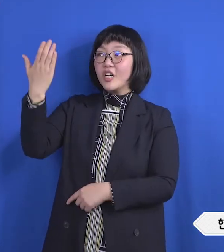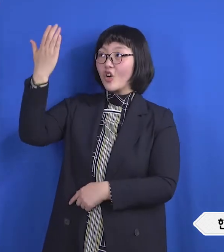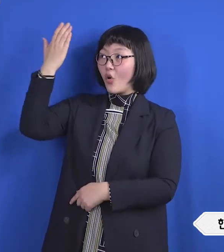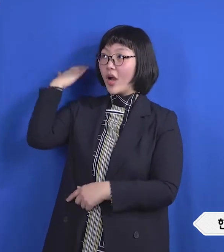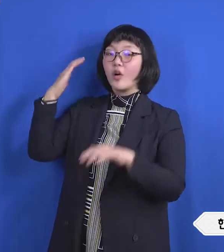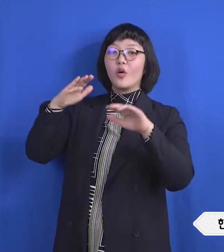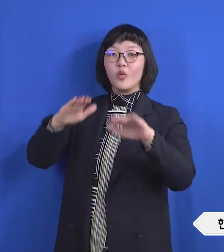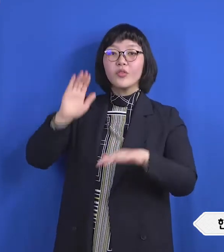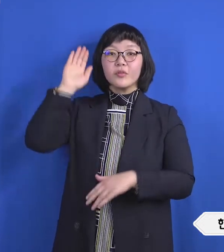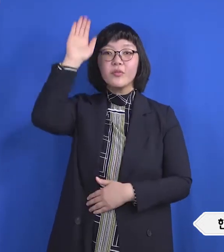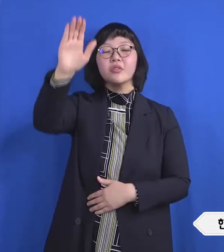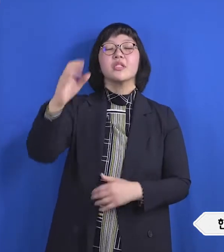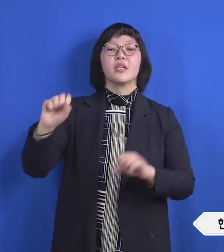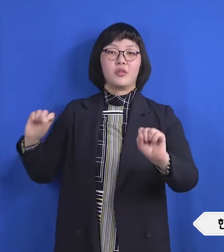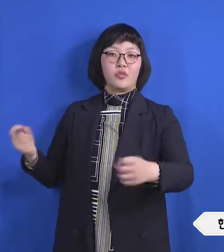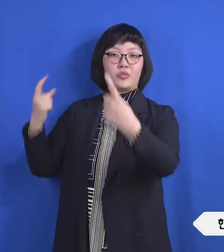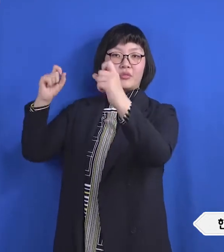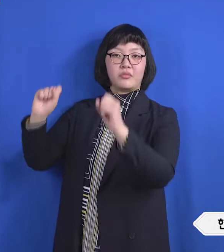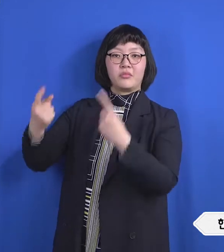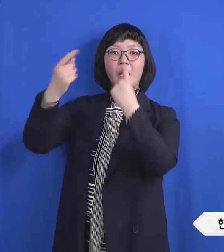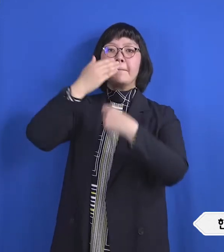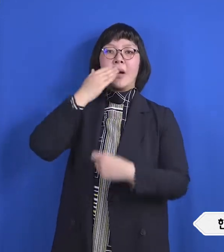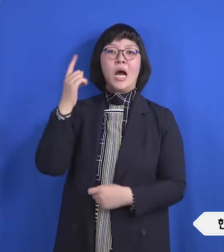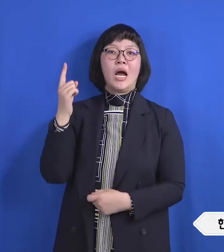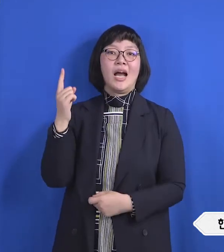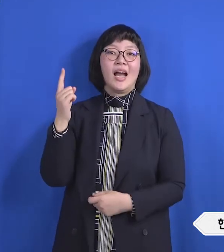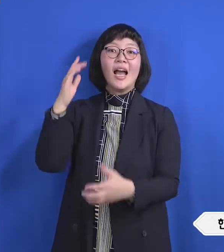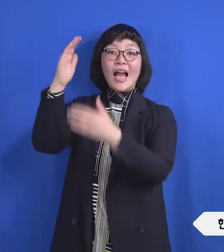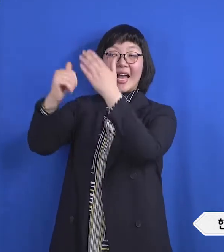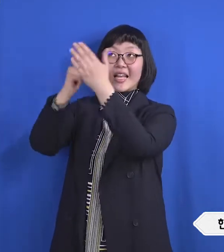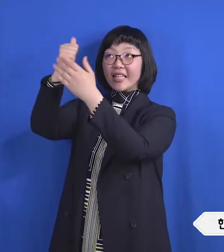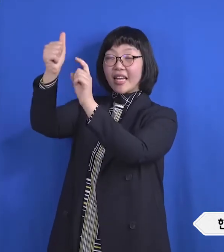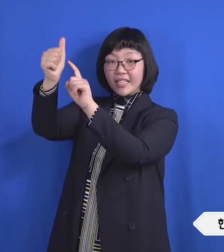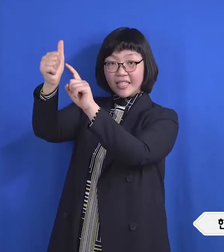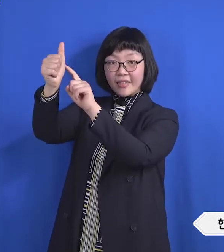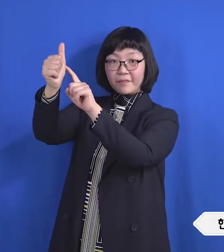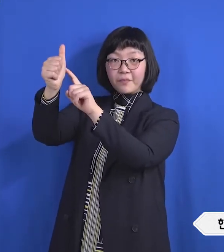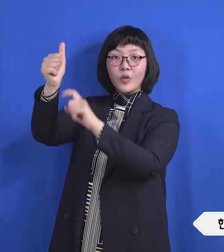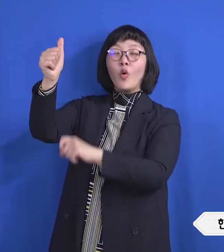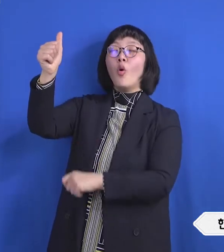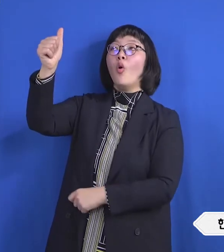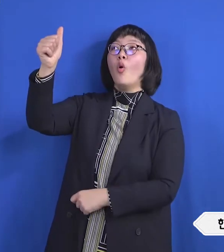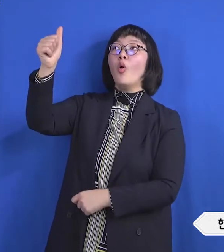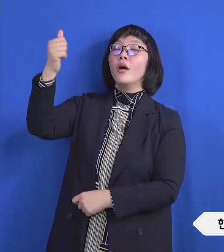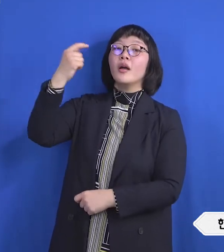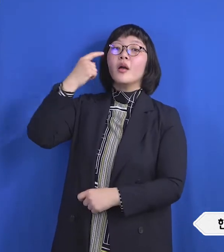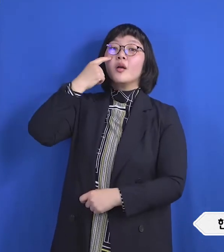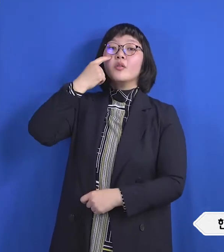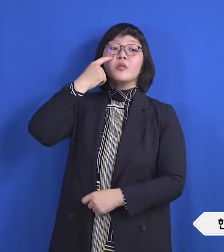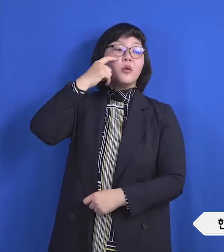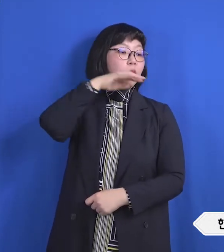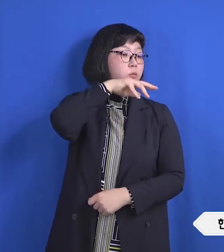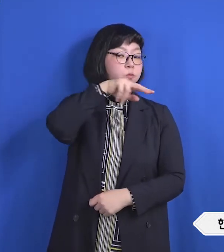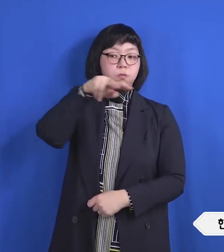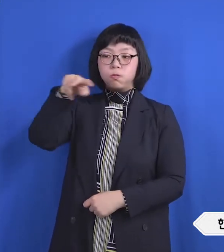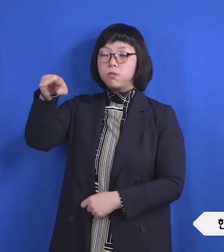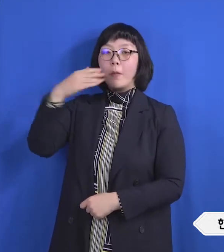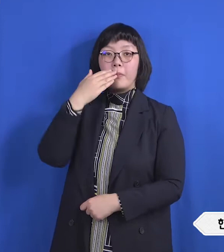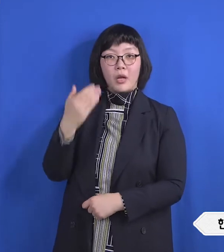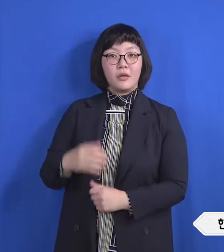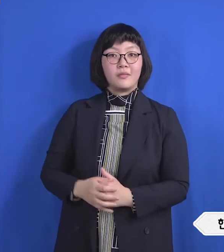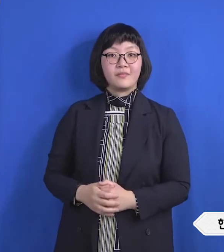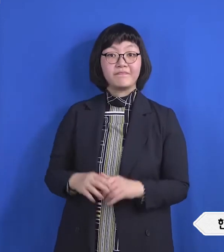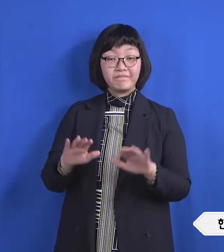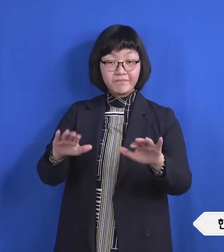미래에 동시에 계십니다. 과거, 현재, 미래를 하나님은 동시에 한눈으로 보고 계십니다. 제가